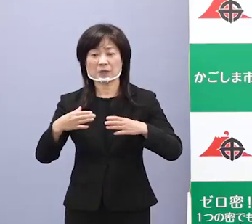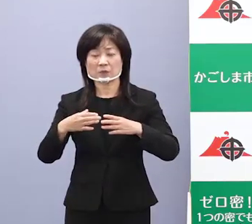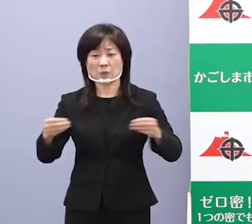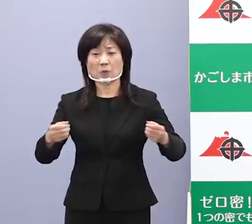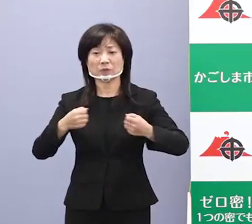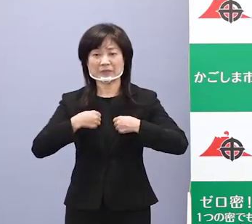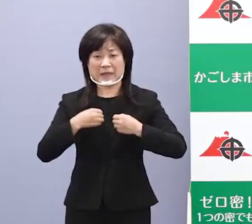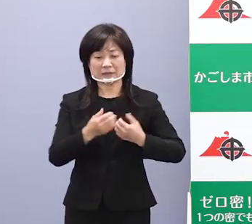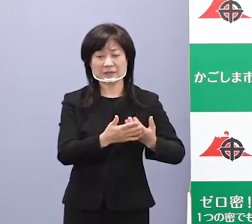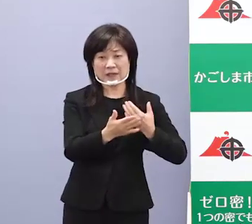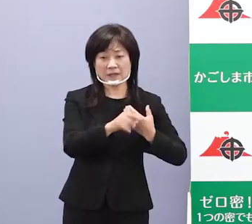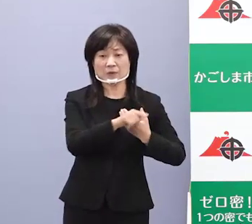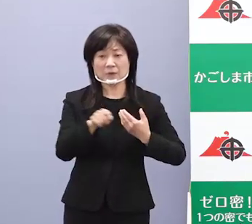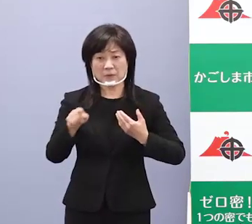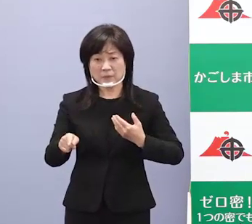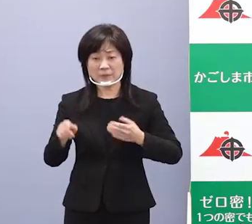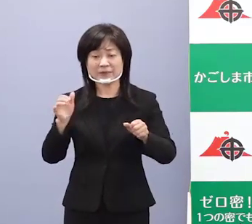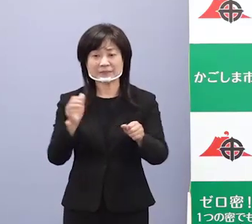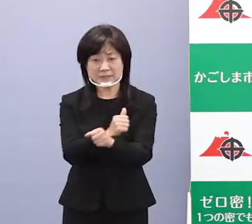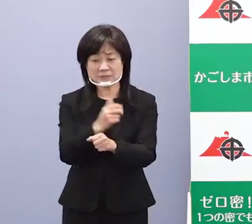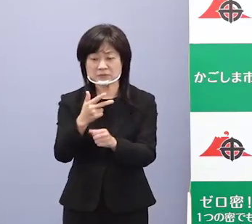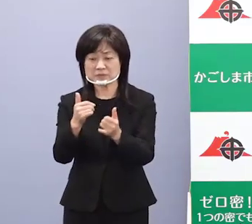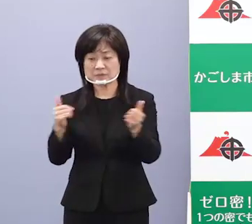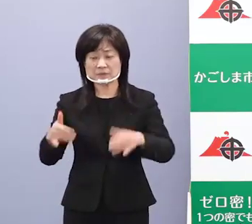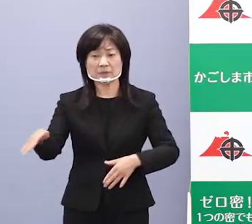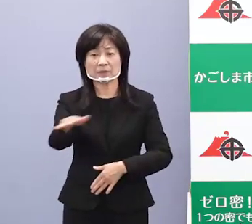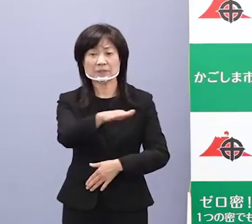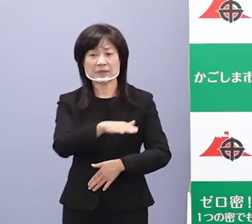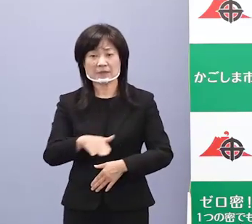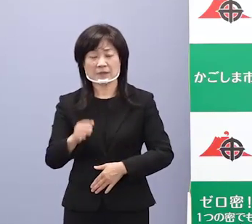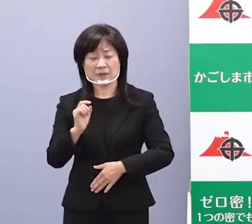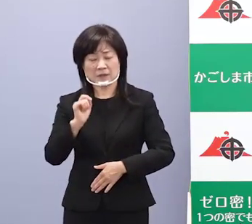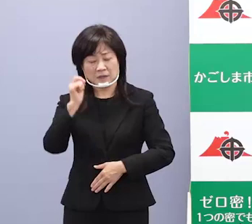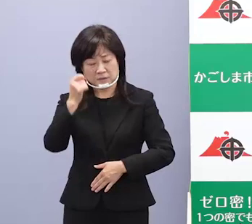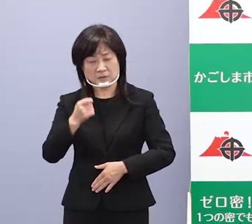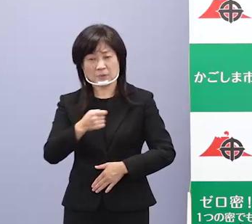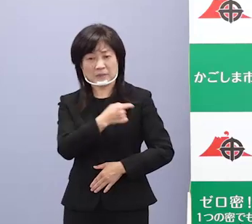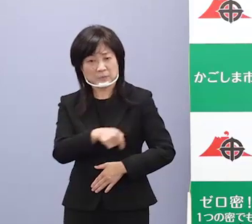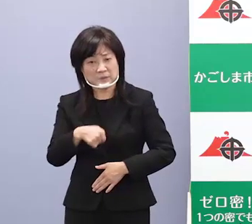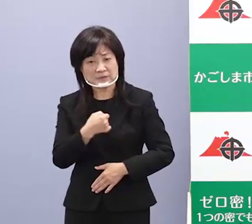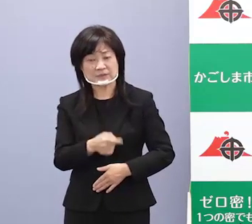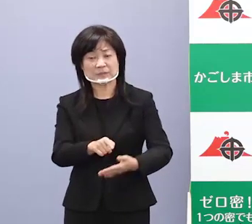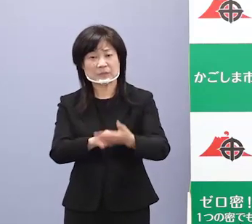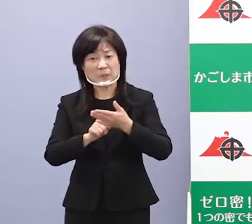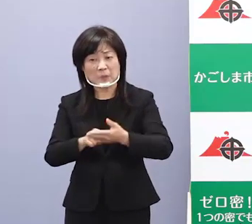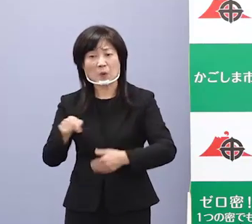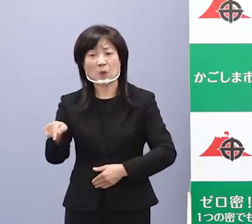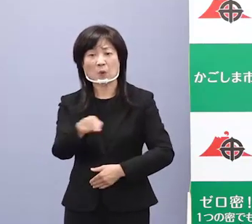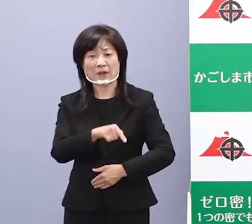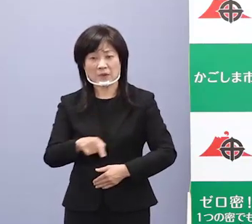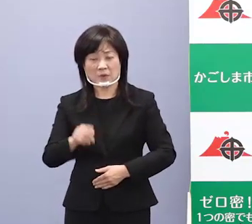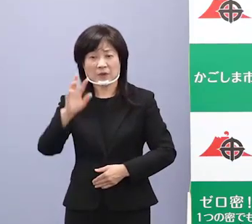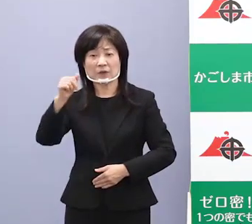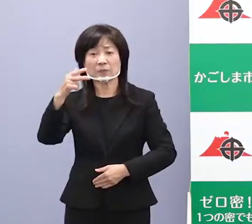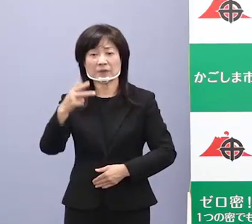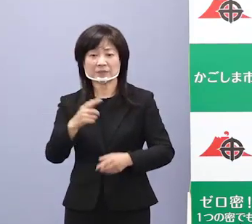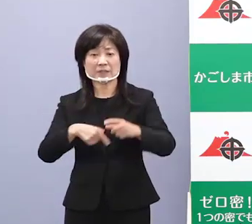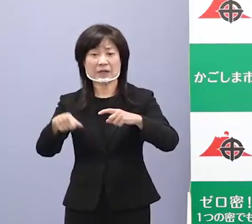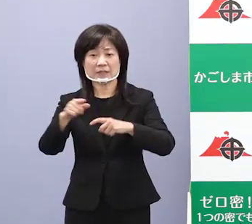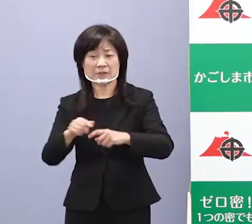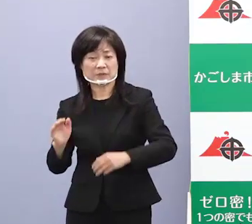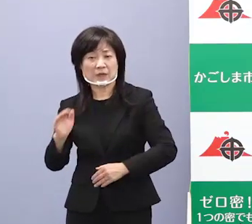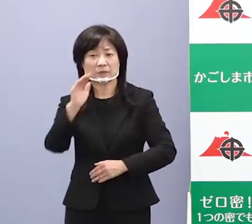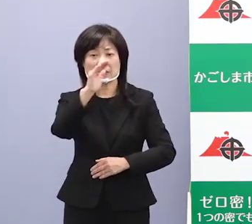大会においても選手や市民の皆さんの熱い思いから生み出される熱量を本市のさらなる飛躍